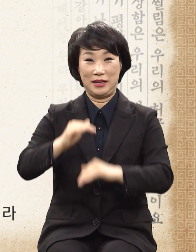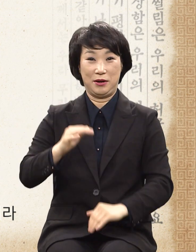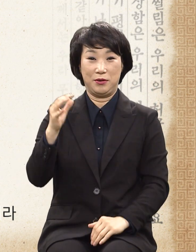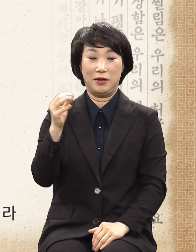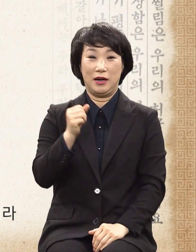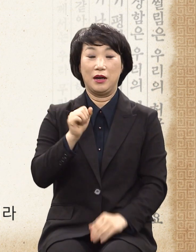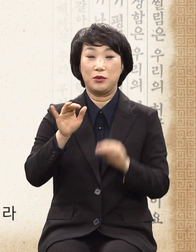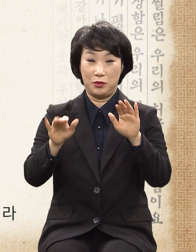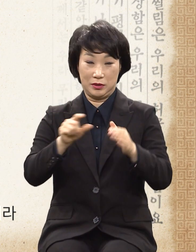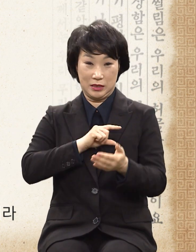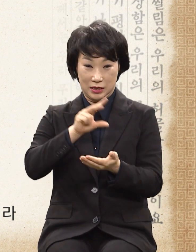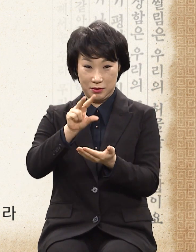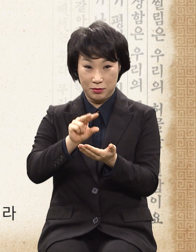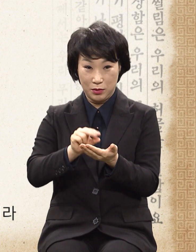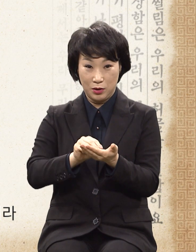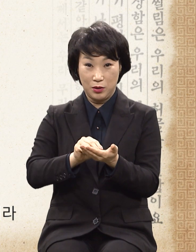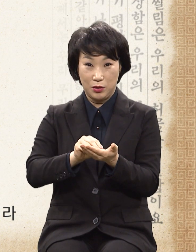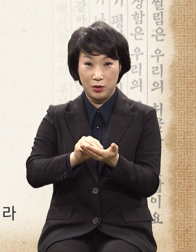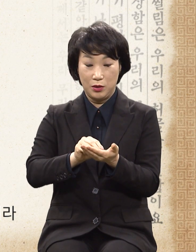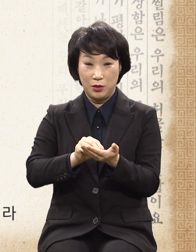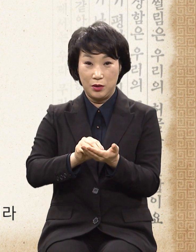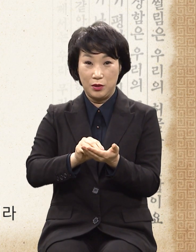27절의 본문의 말씀을 중심으로